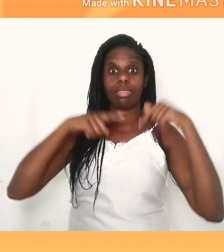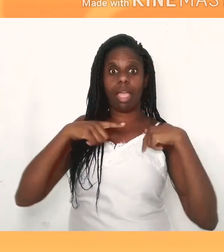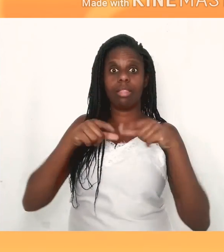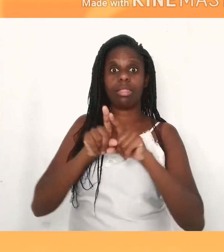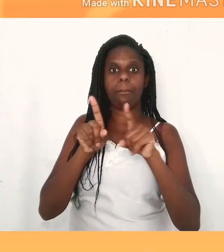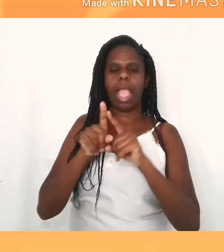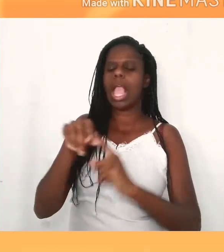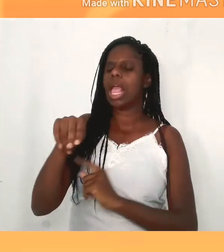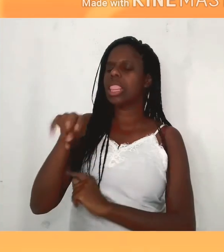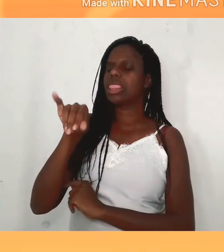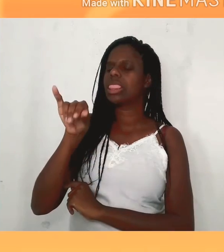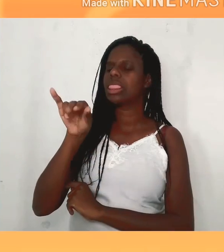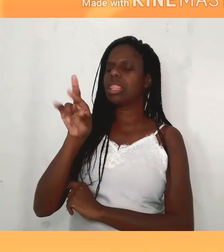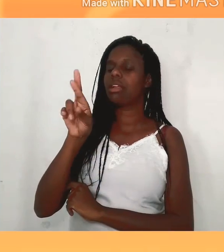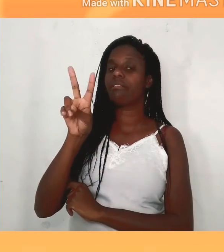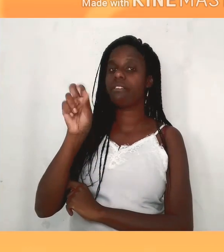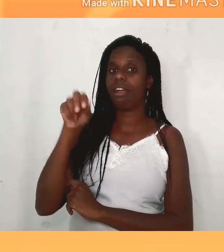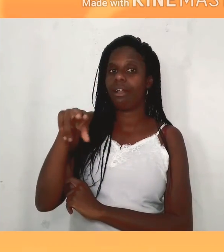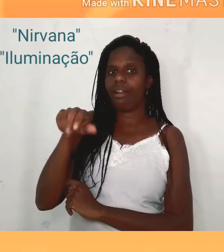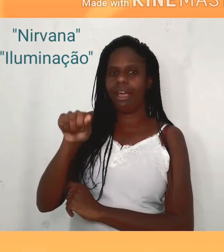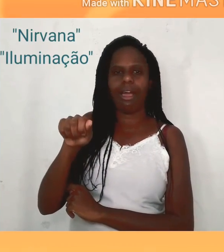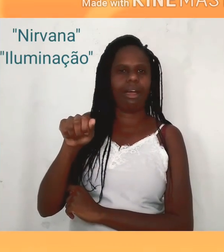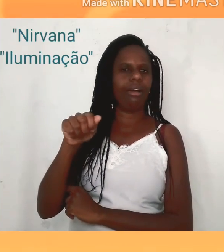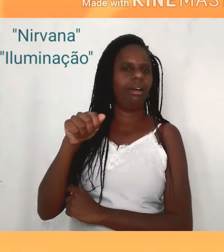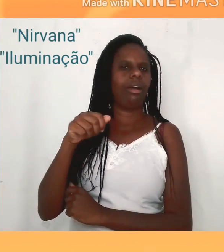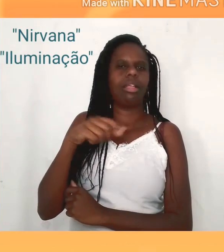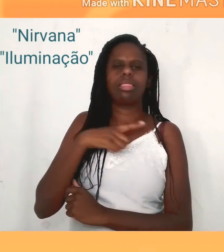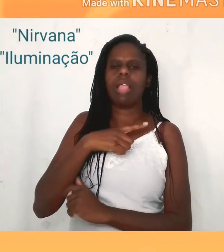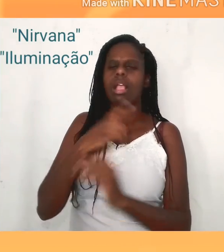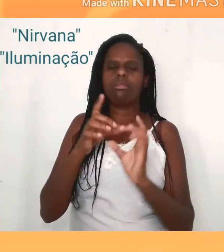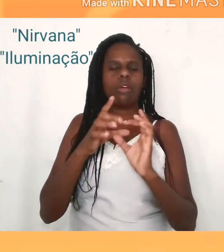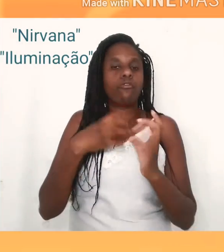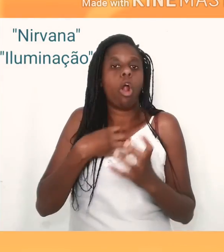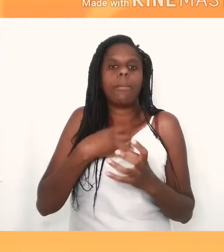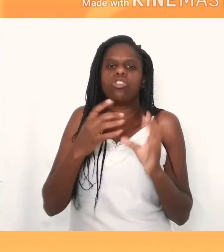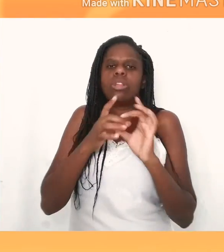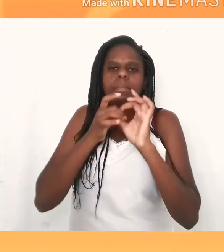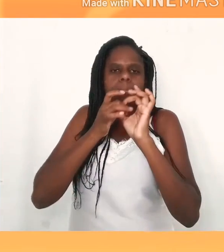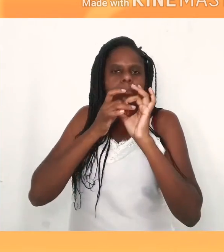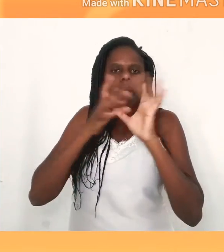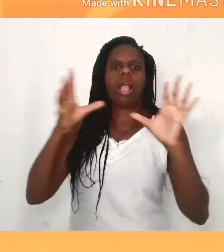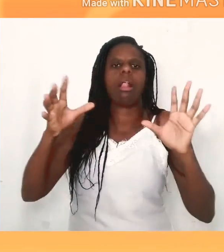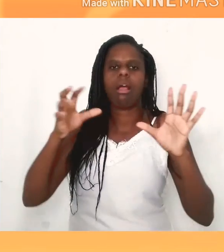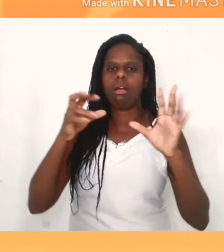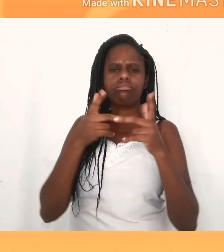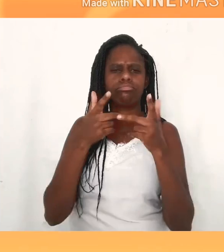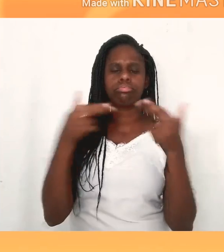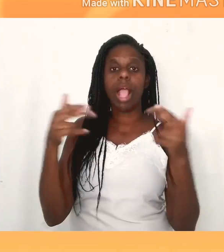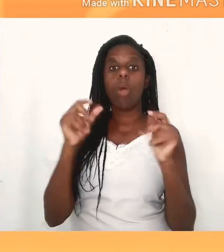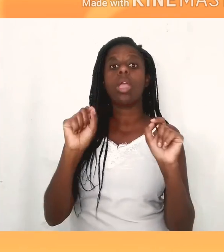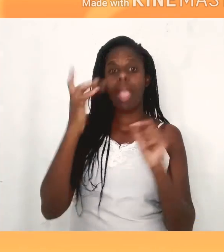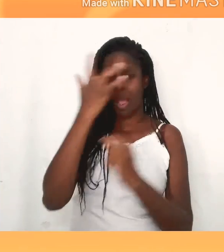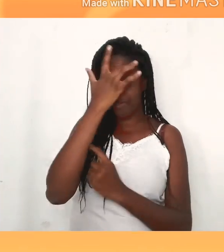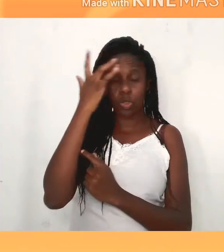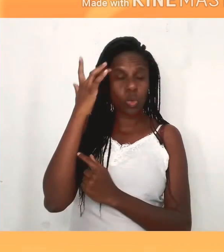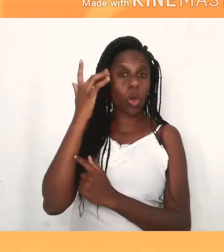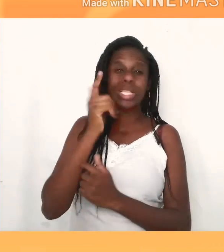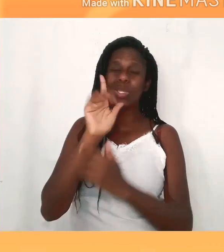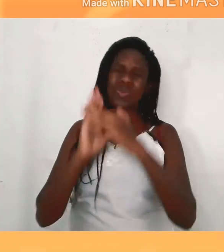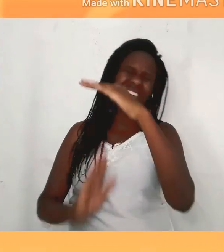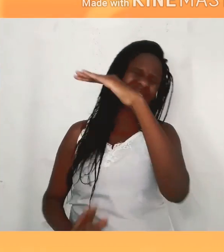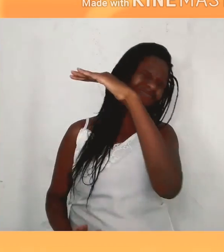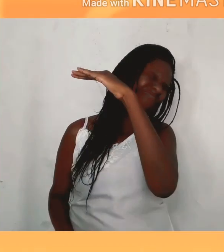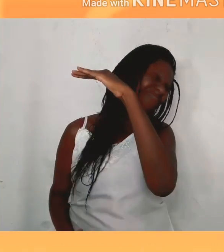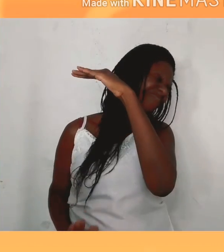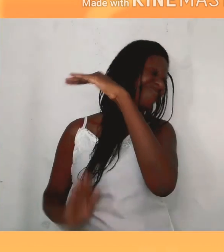gente conhece como nirvana, como iluminação, como liberação, ou moksha, que é aquela pessoa